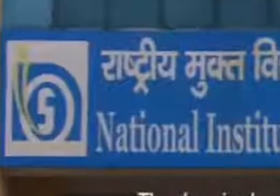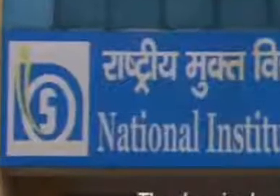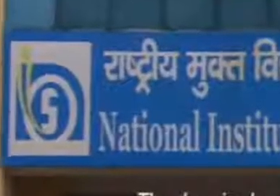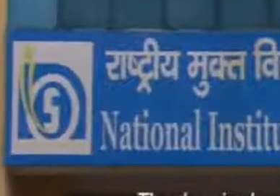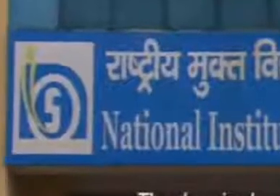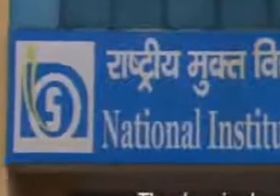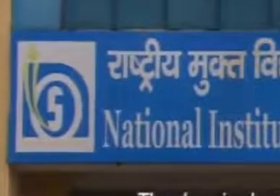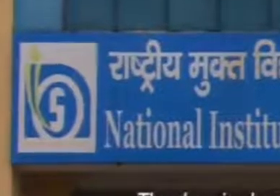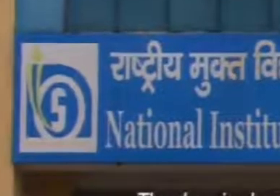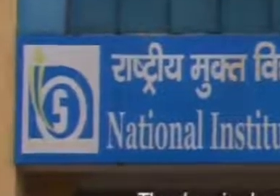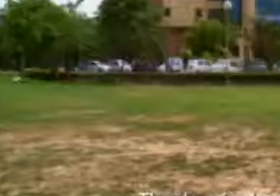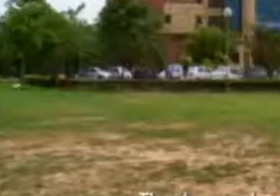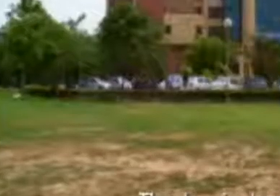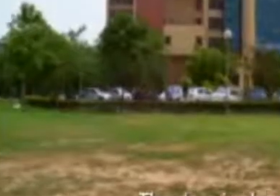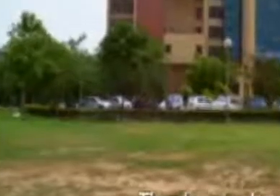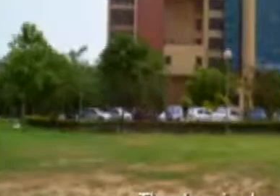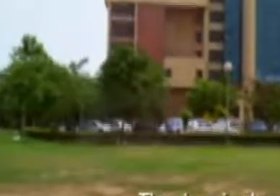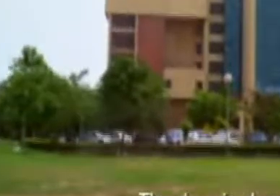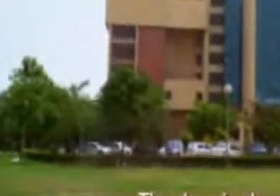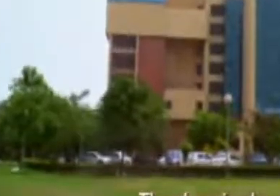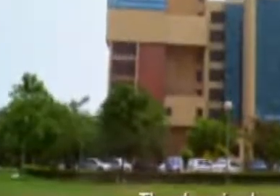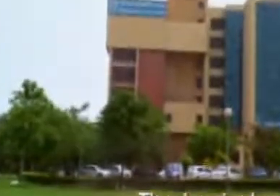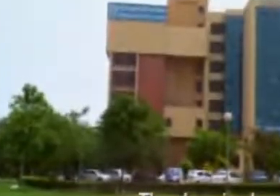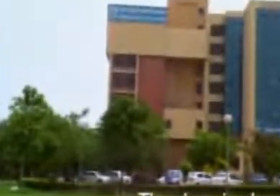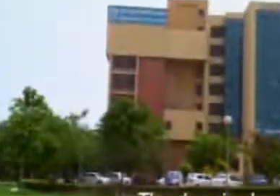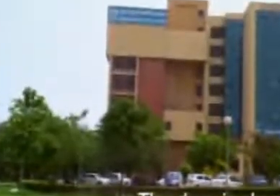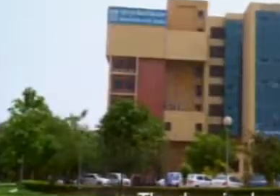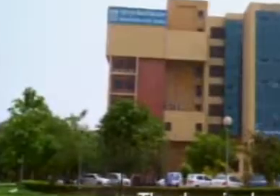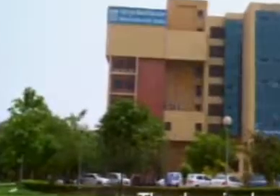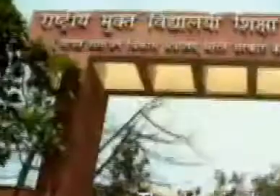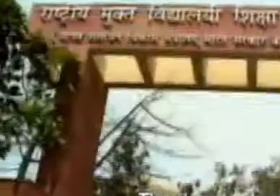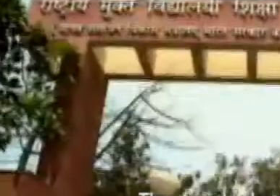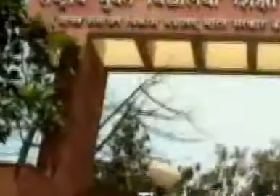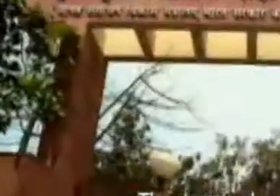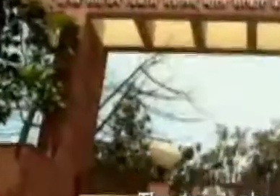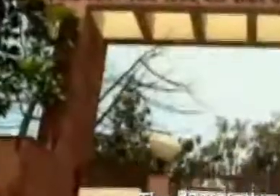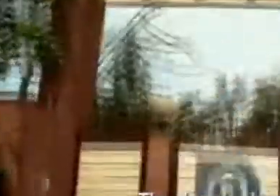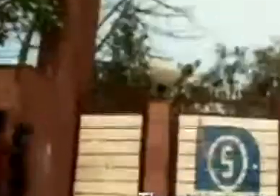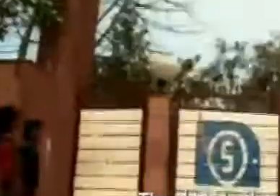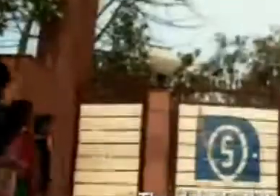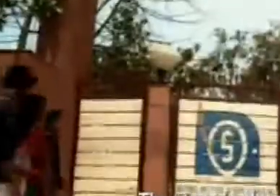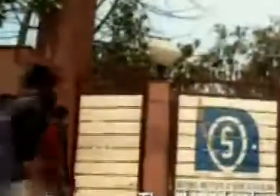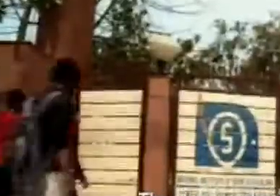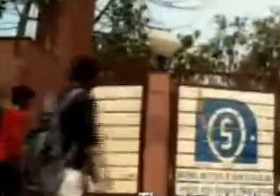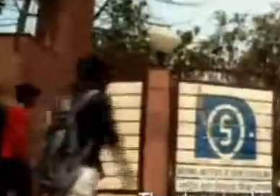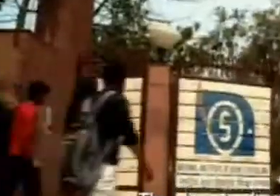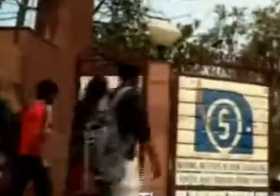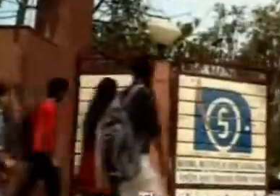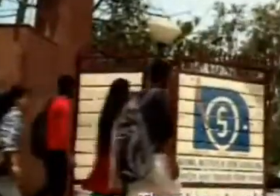राष्ट्रीय मुक्त विद्यालय का है द्वार खुला सबकी